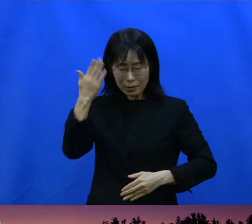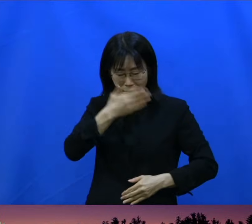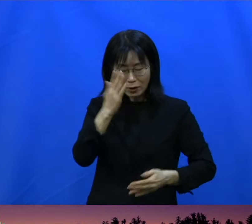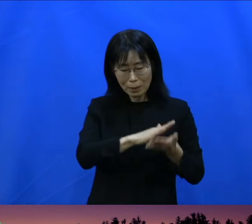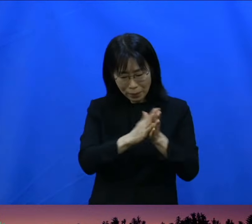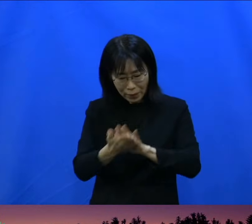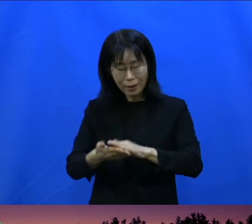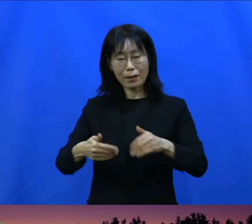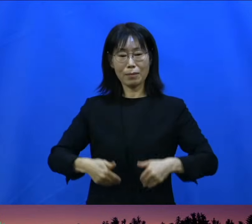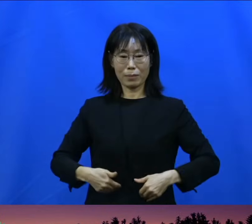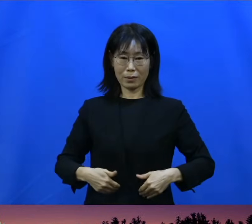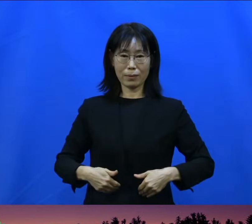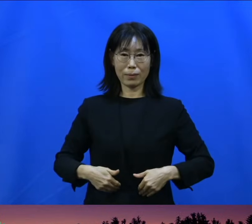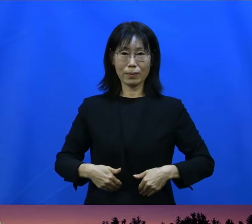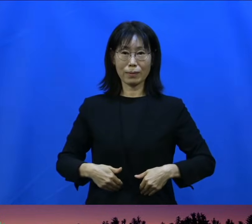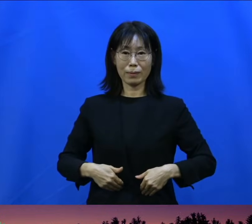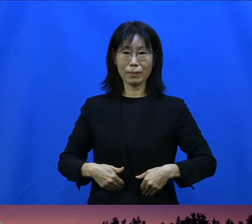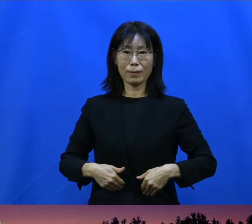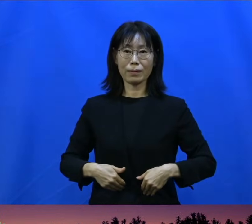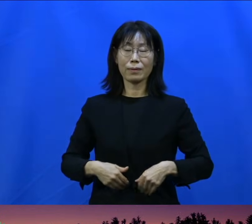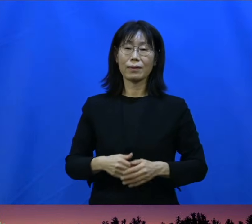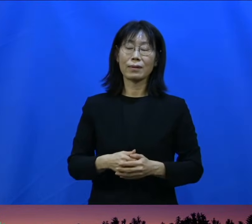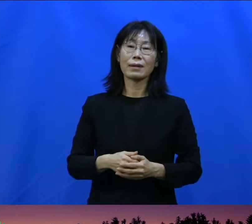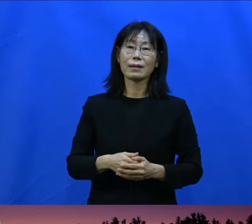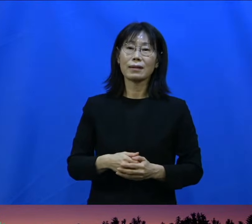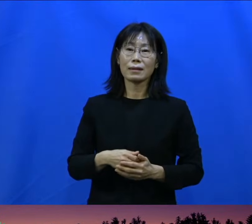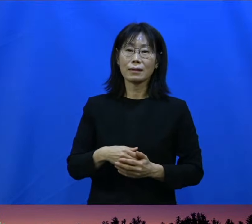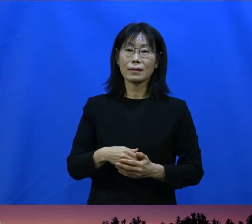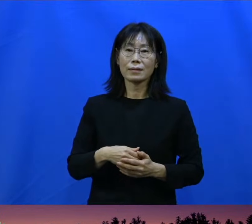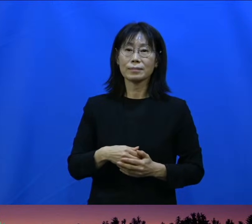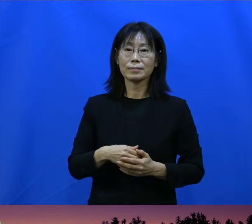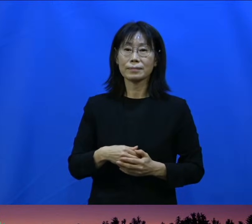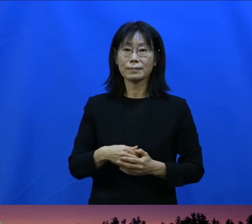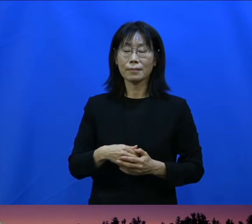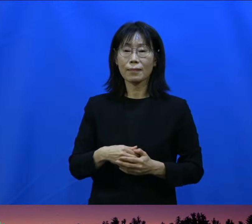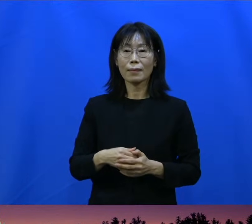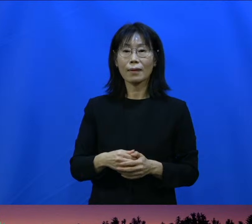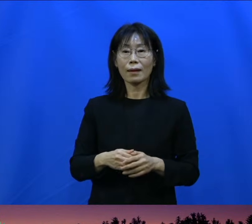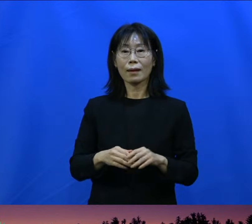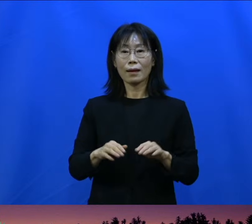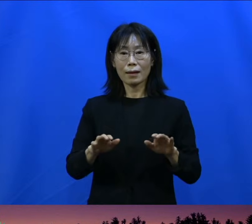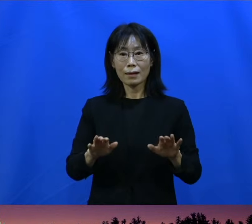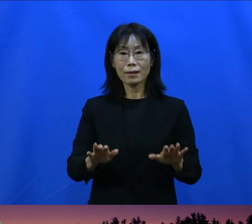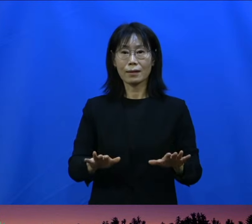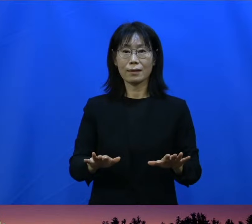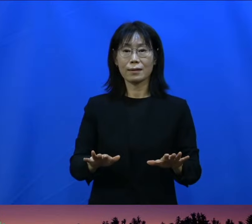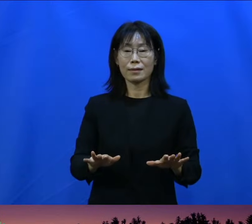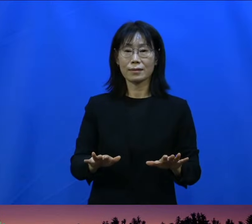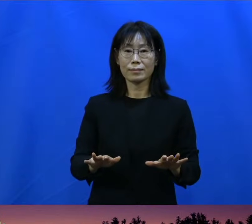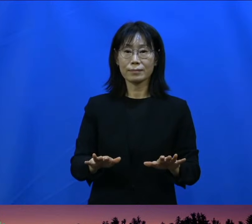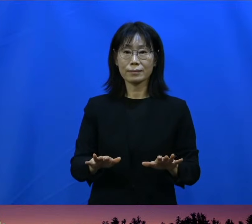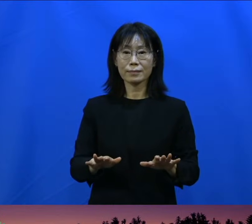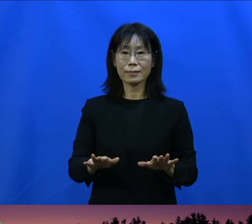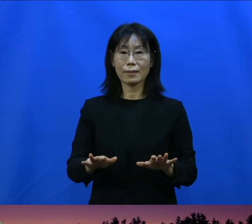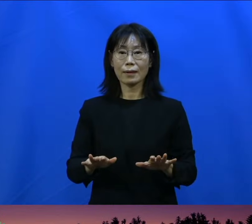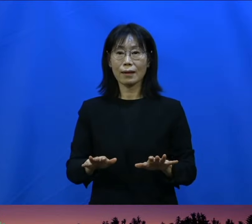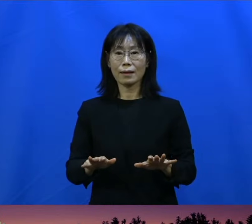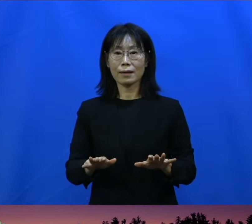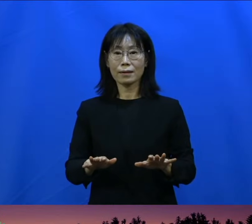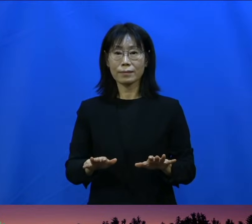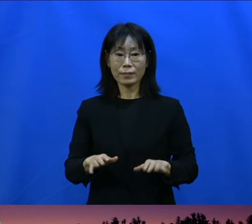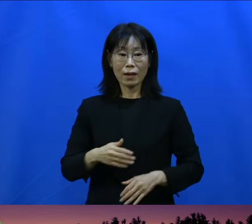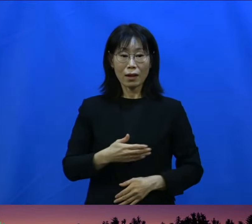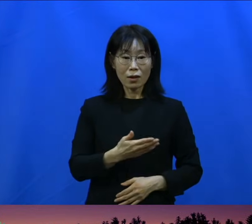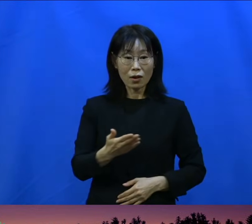purify 한다고 그러죠. 정화하는 거예요. 자, 여기에 이게 뭐예요? 일종에 대한